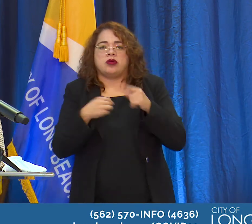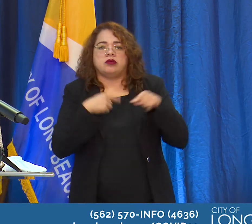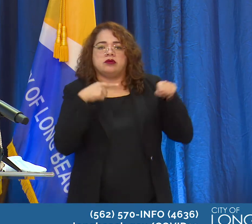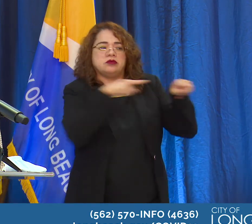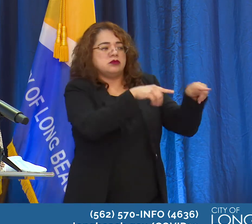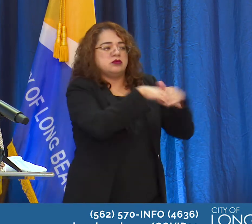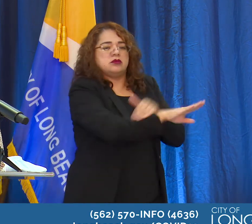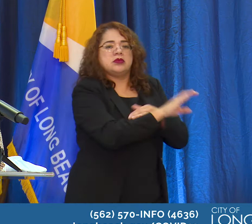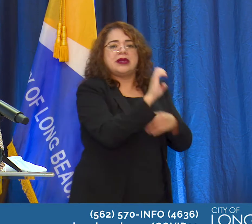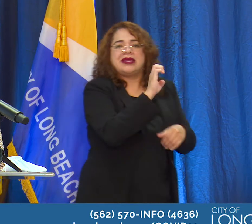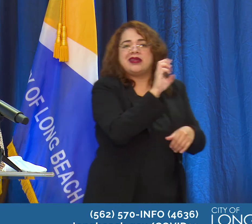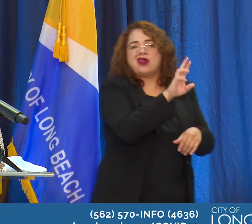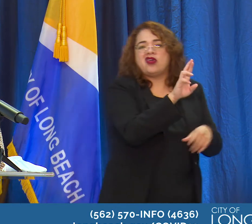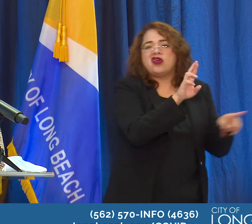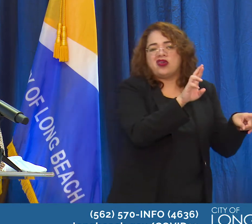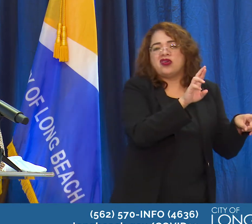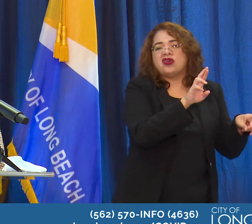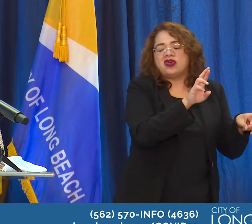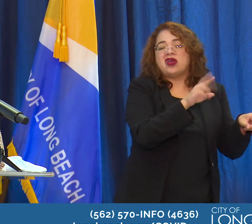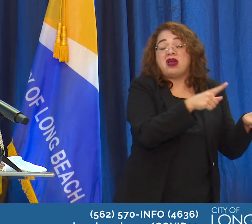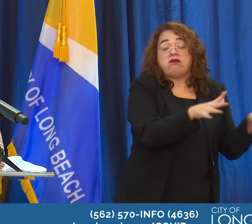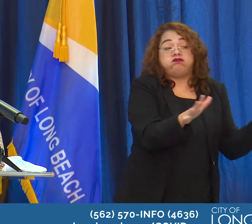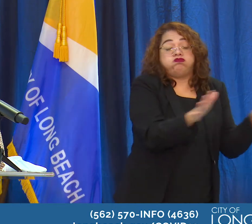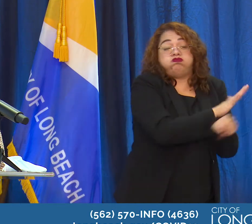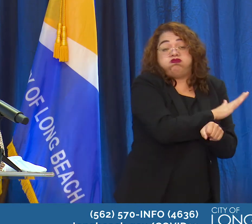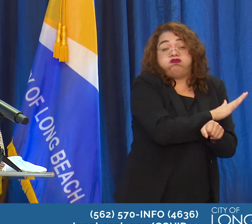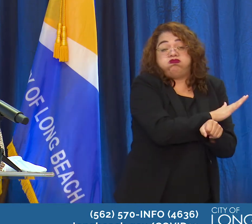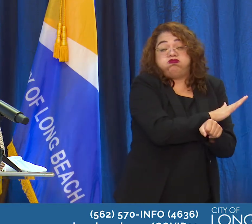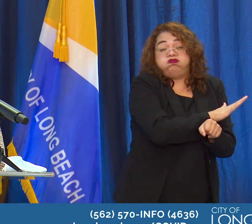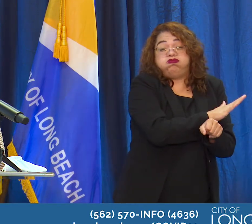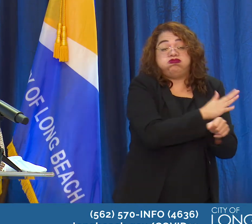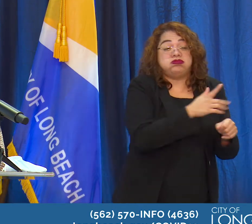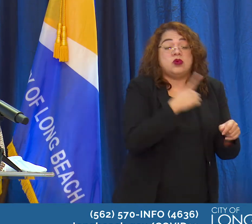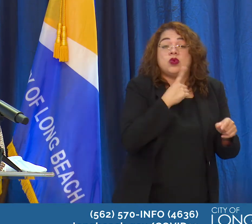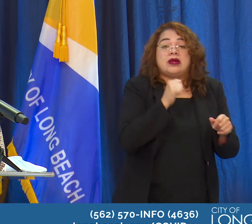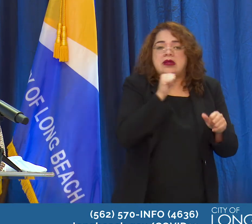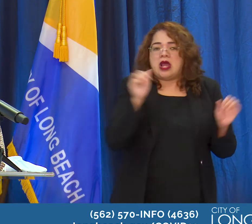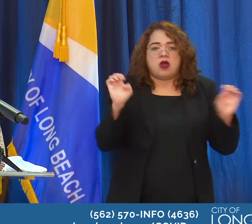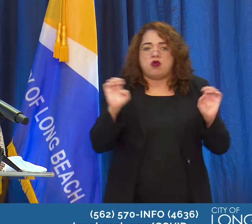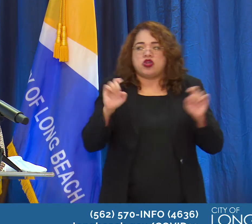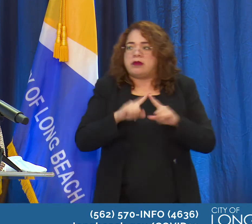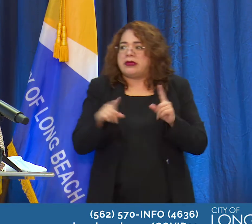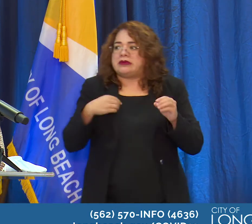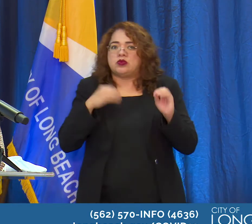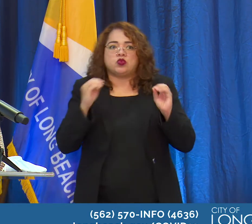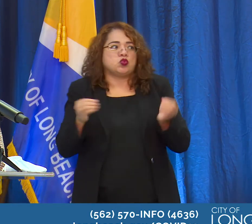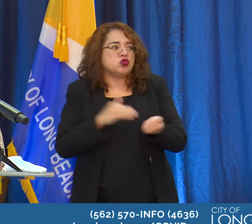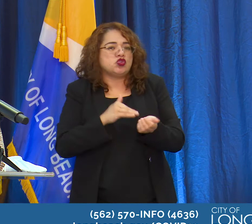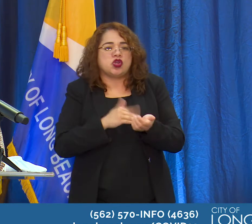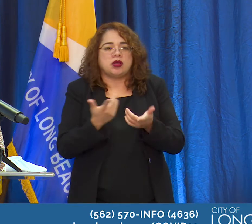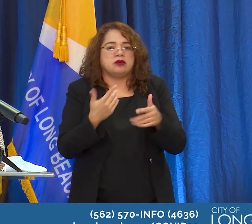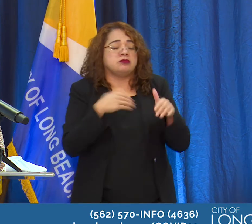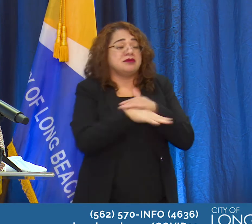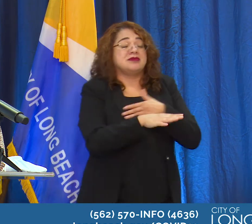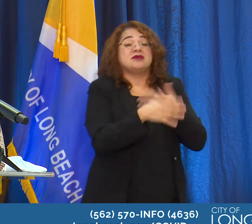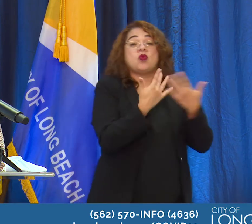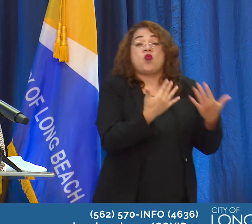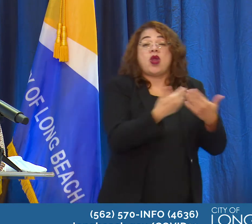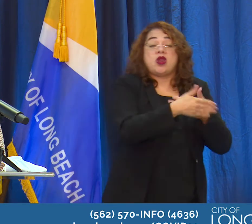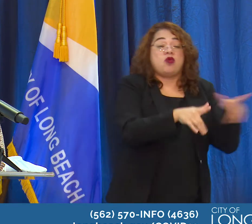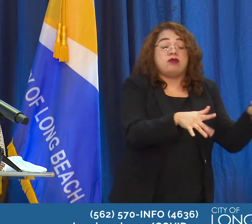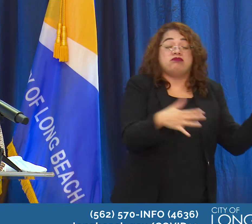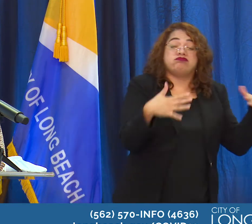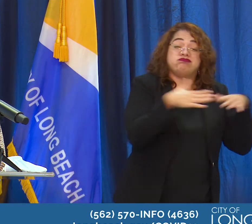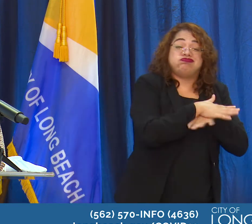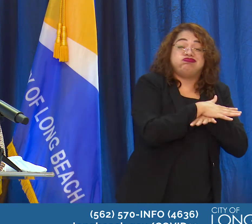una pandemia pueden verse llenos rápidamente. Los tiempos de espera prolongados en la sala de emergencia y